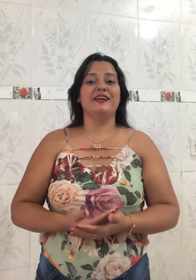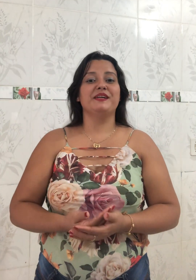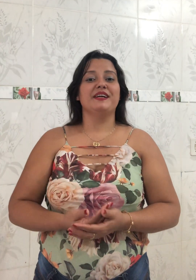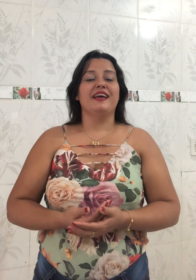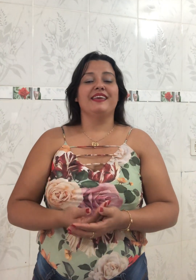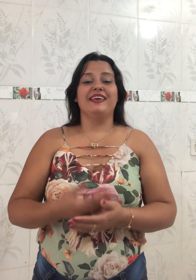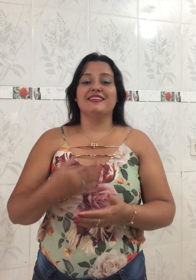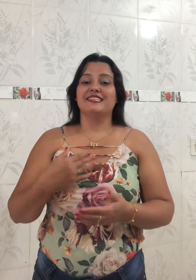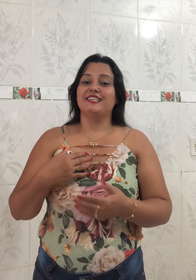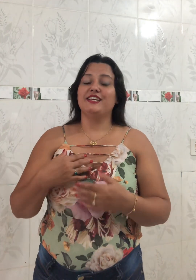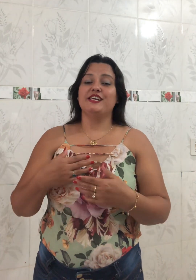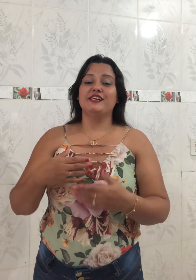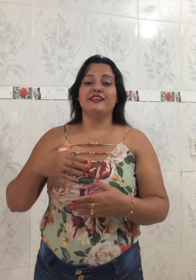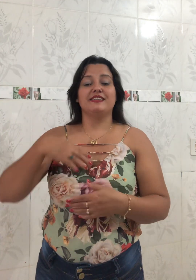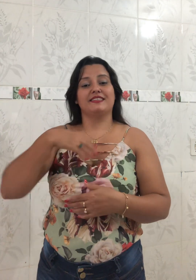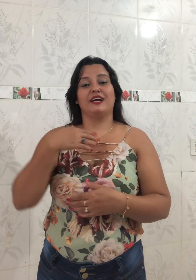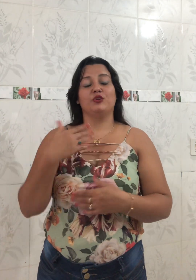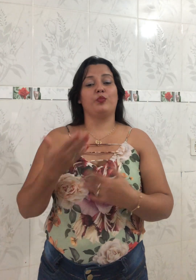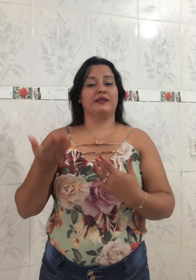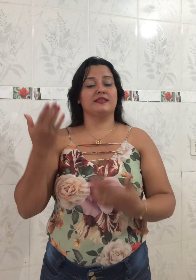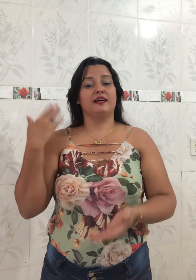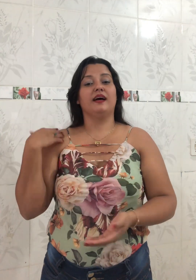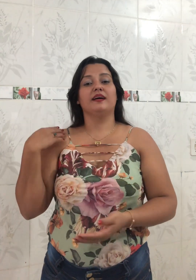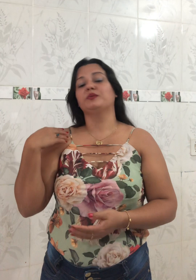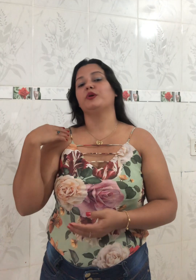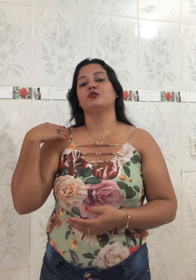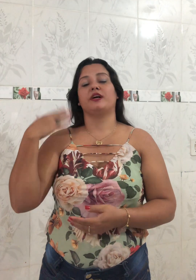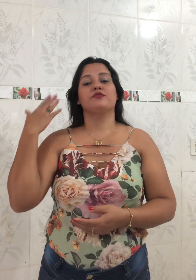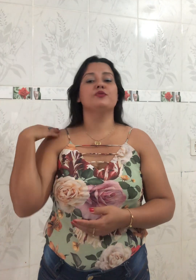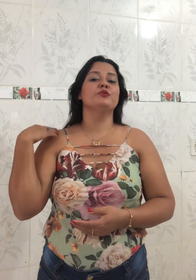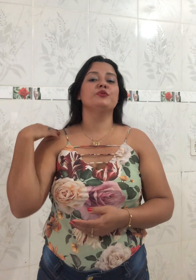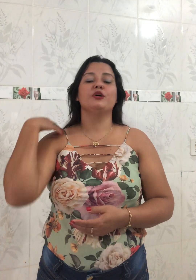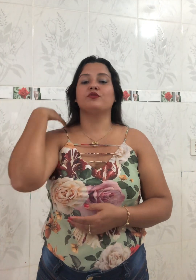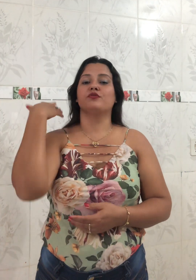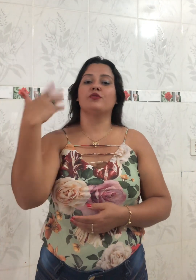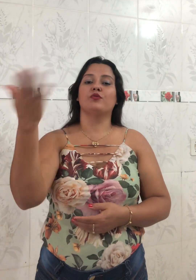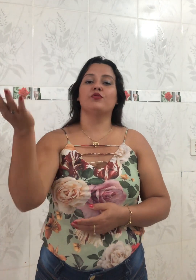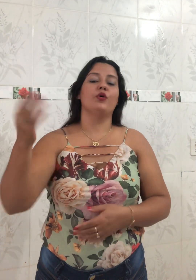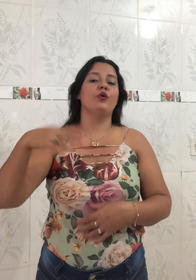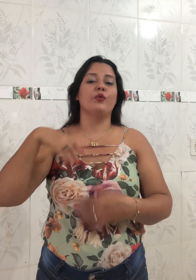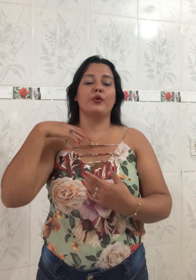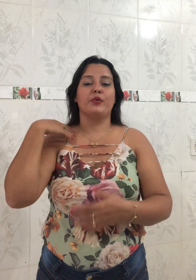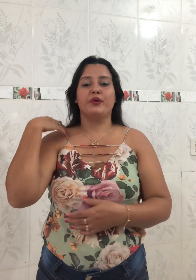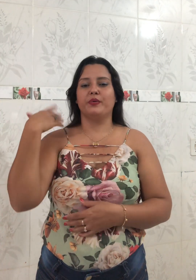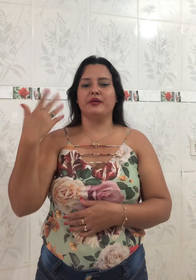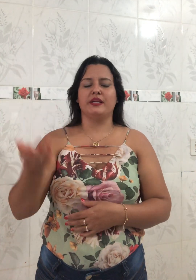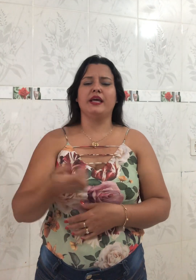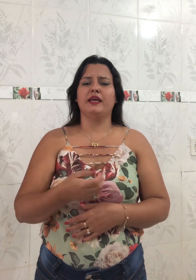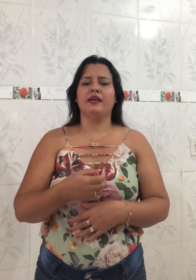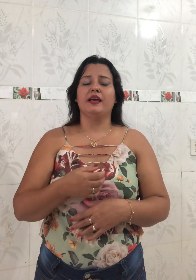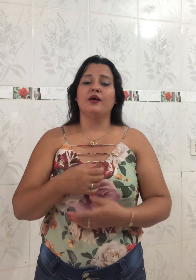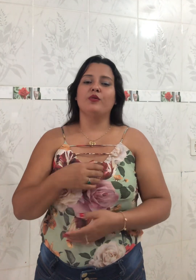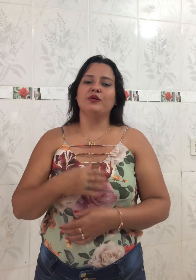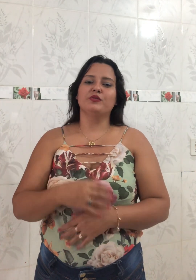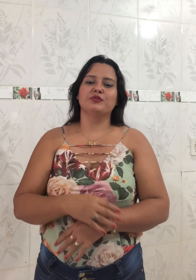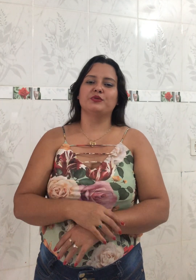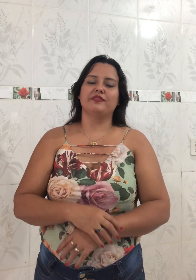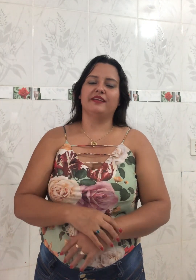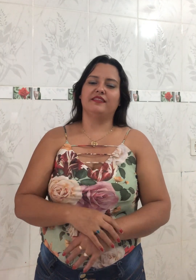entender que esse ir está no passado, eu já fui, eu vou, ou eu irei? Como que o surdo vai